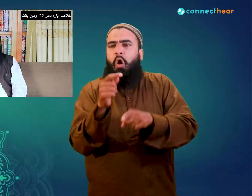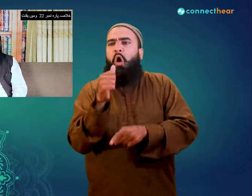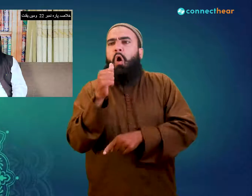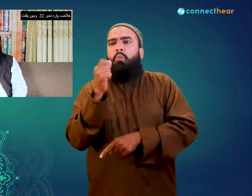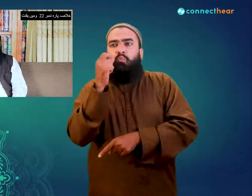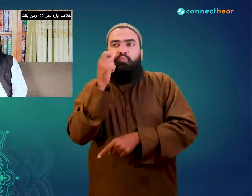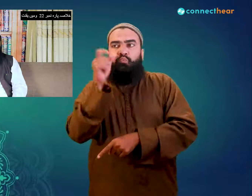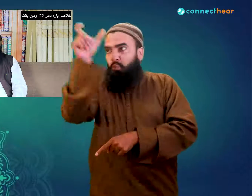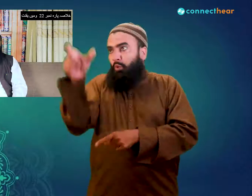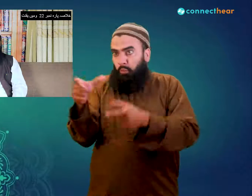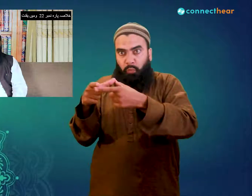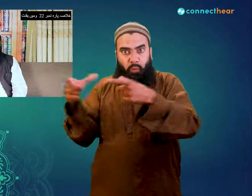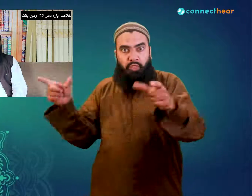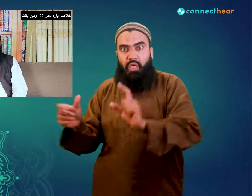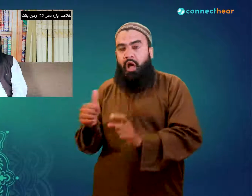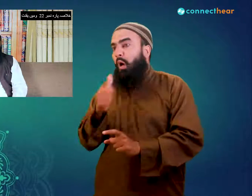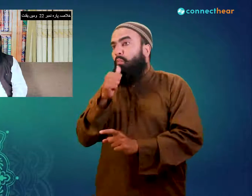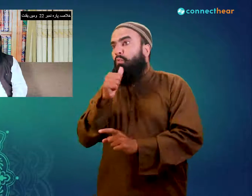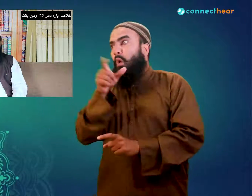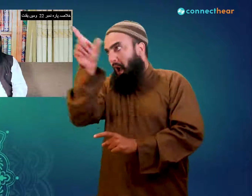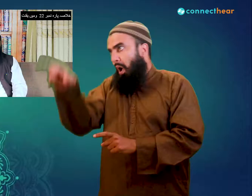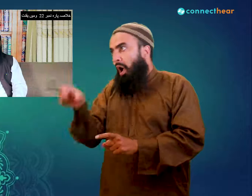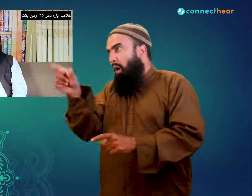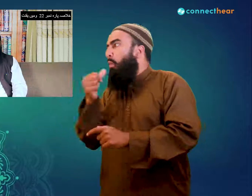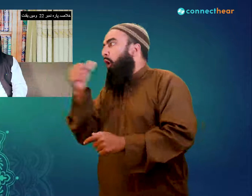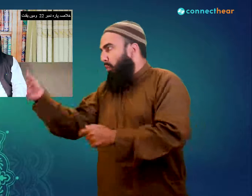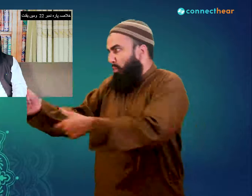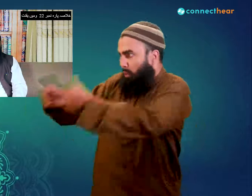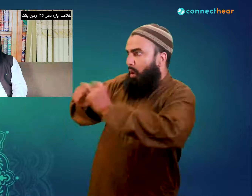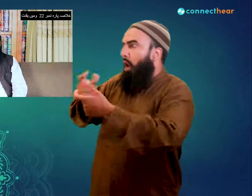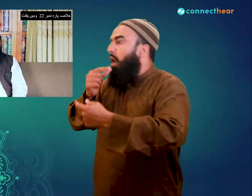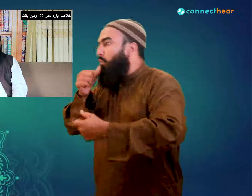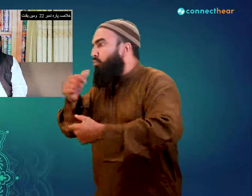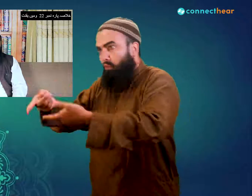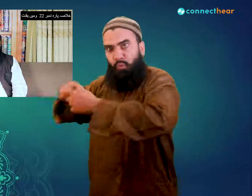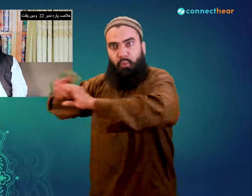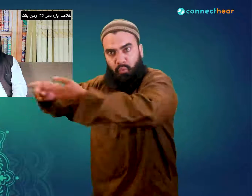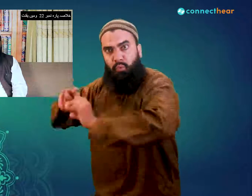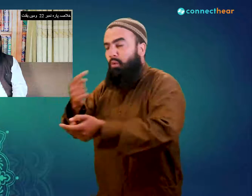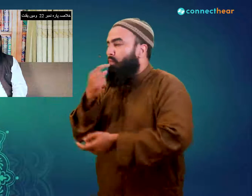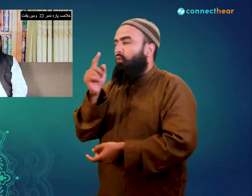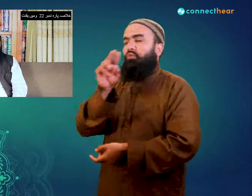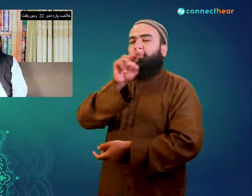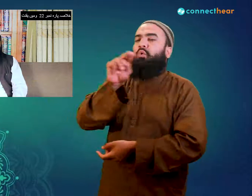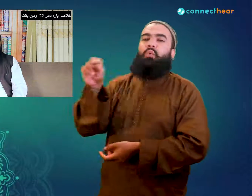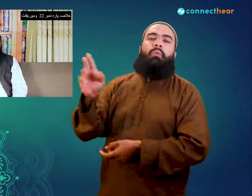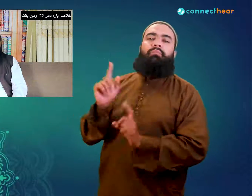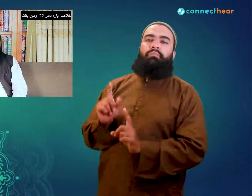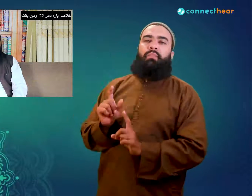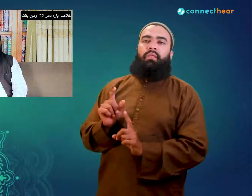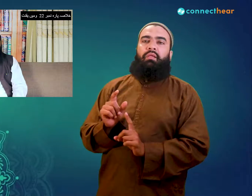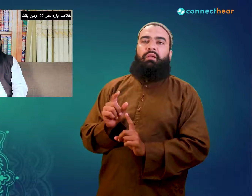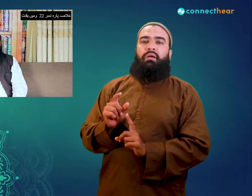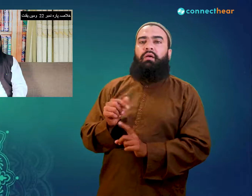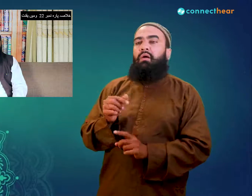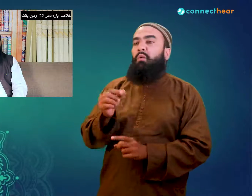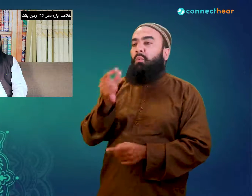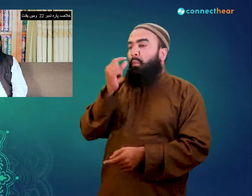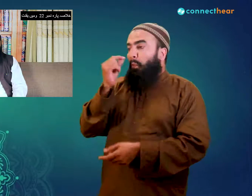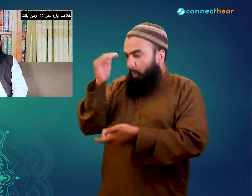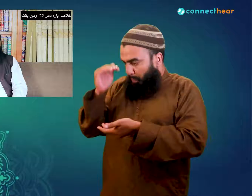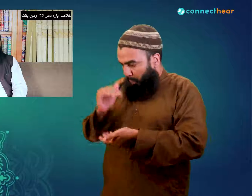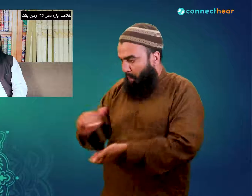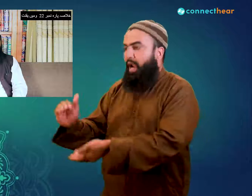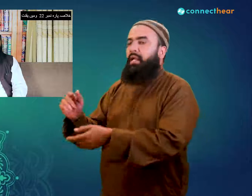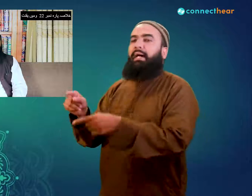ہیں۔ جو پیچھے منہ بولے بیٹے کی بات ہوئی تھی، اسی طرف یہ اشارہ کر کے فرمایا گیا کہ وہ بیٹا ان